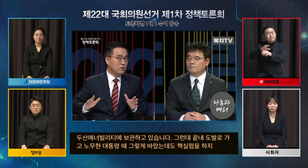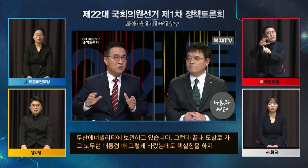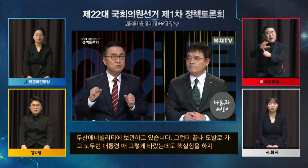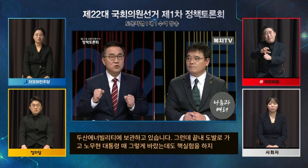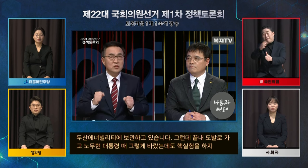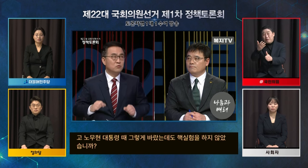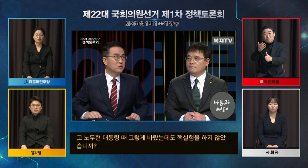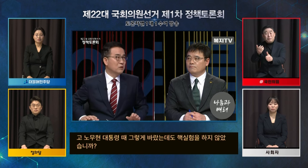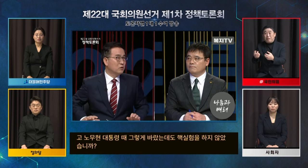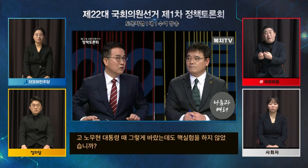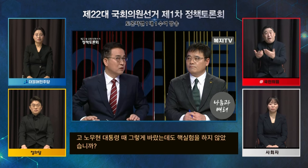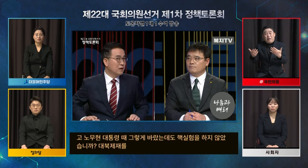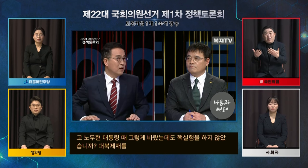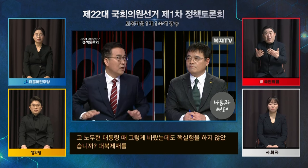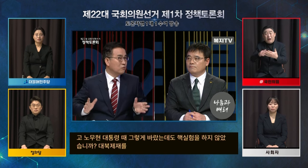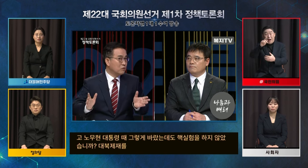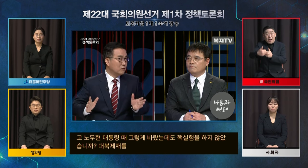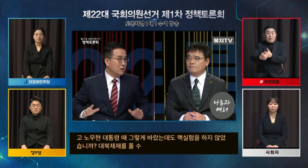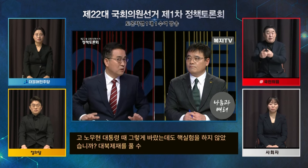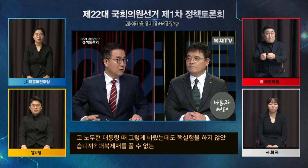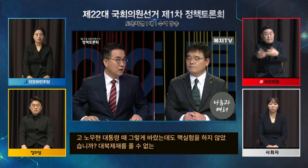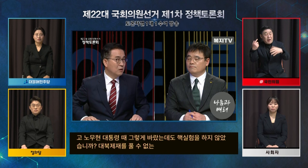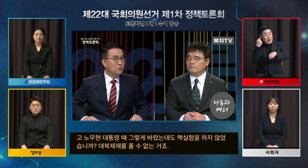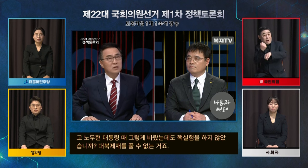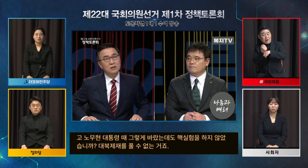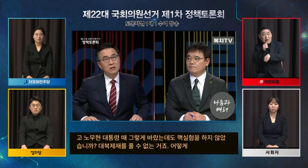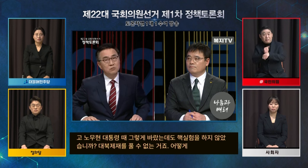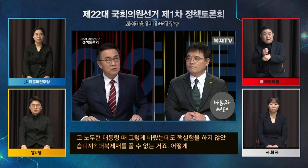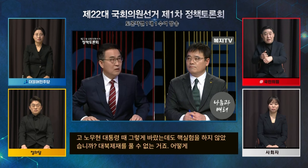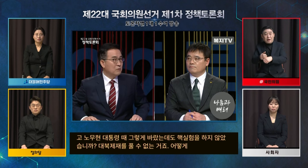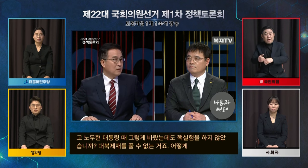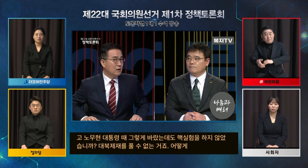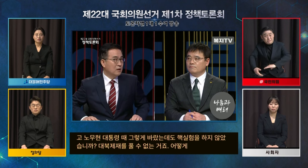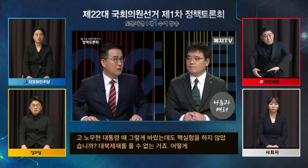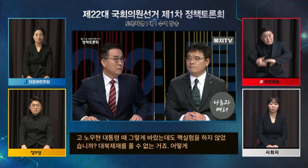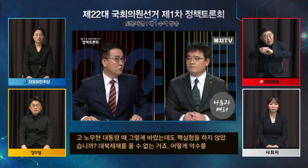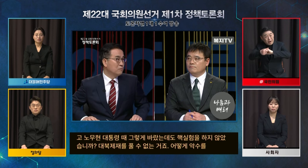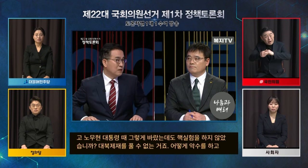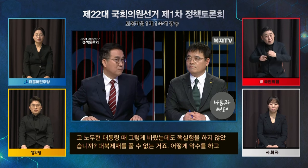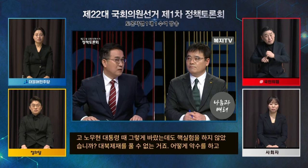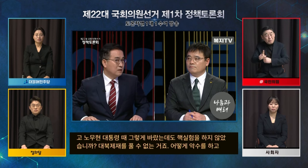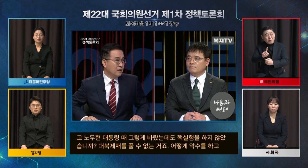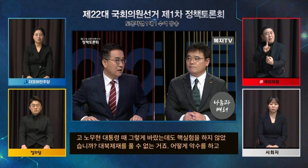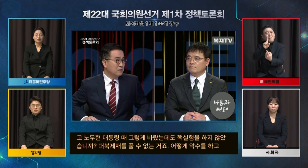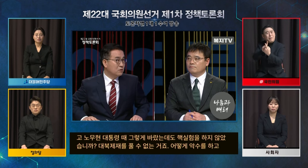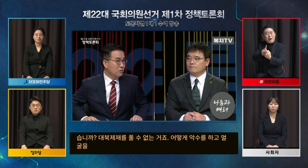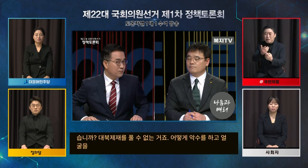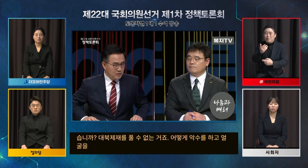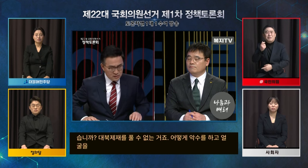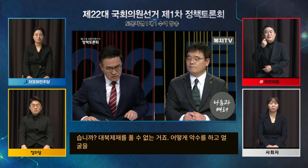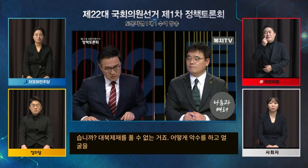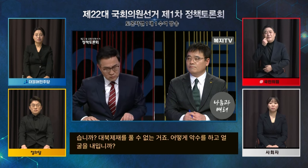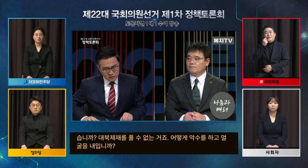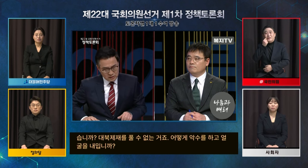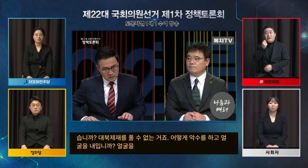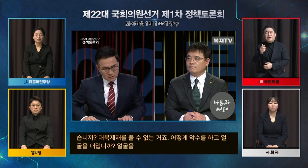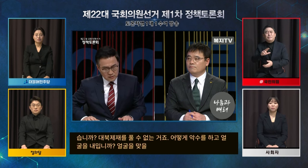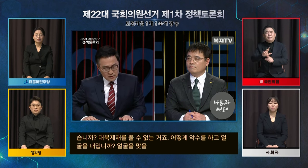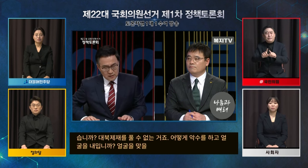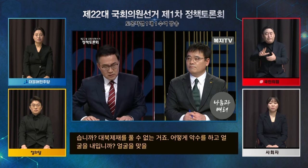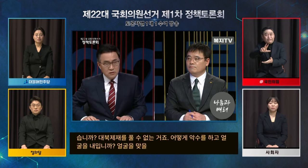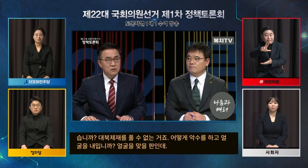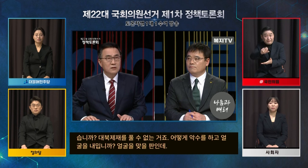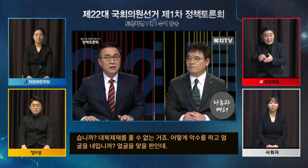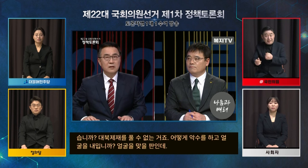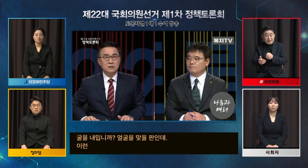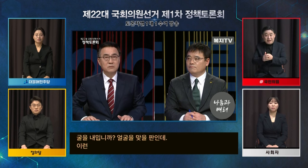수가 없는 것이죠. 핵 주먹을 휘두르는데 우리가 어떻게 악수를 하자고 합니까? 우리가 어떻게 얼굴을 내밉니까? 얼굴을 맞을 판인데. 그래서 이런 문제에 대해서